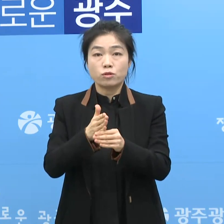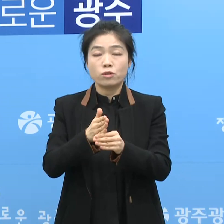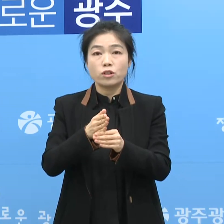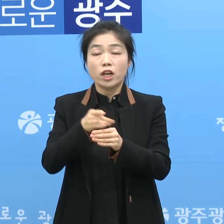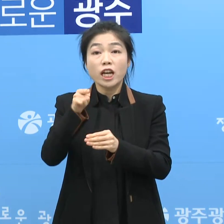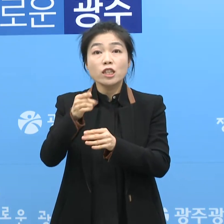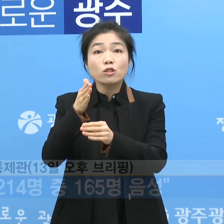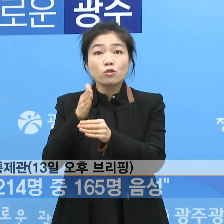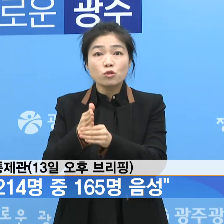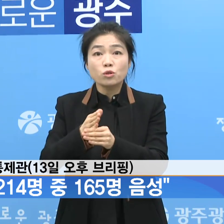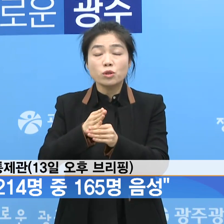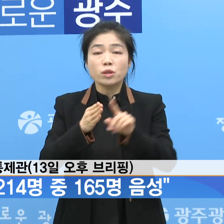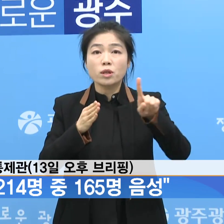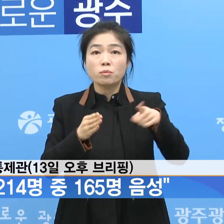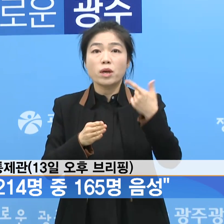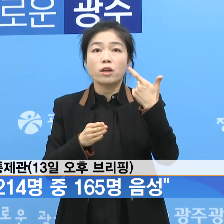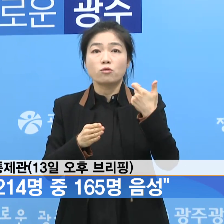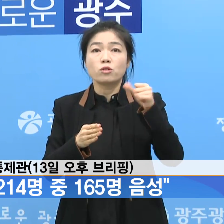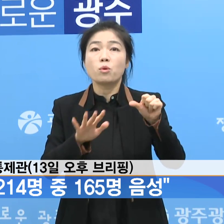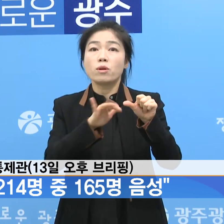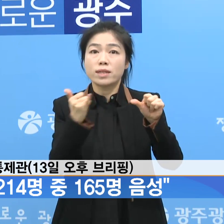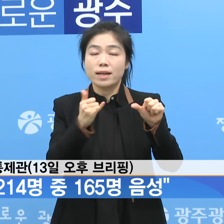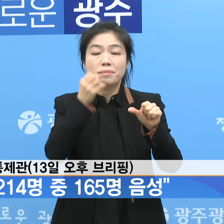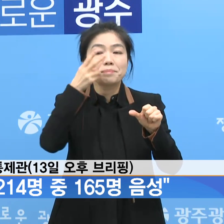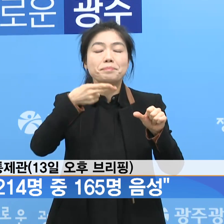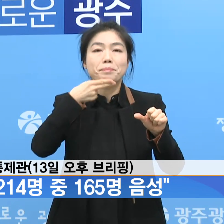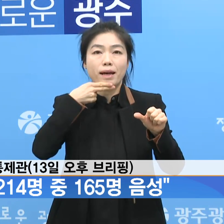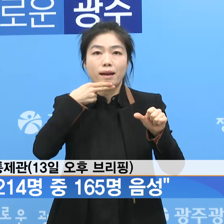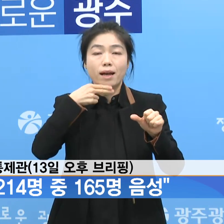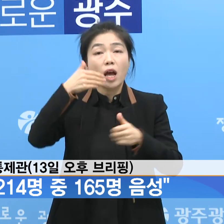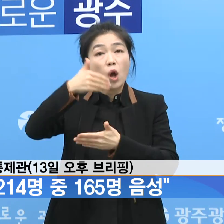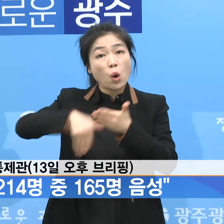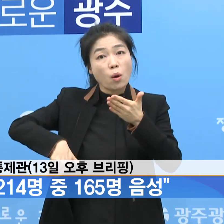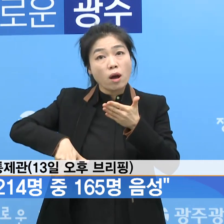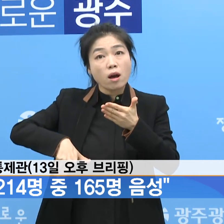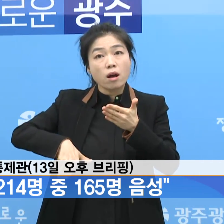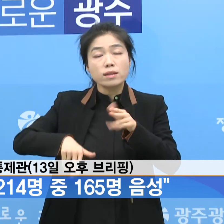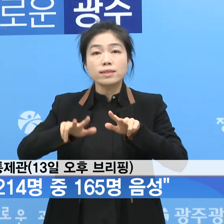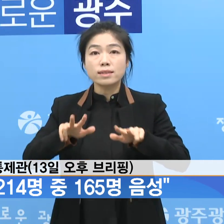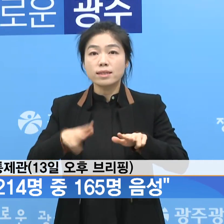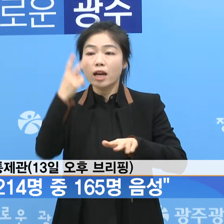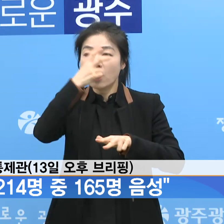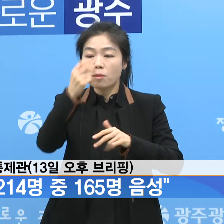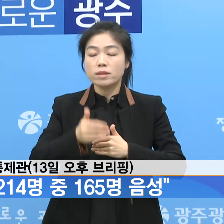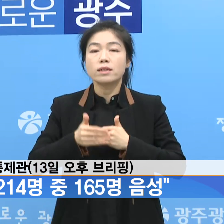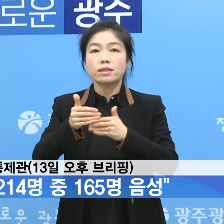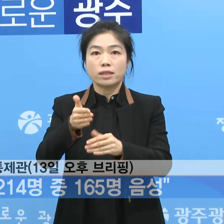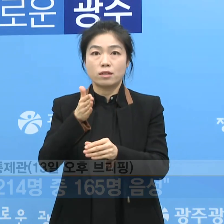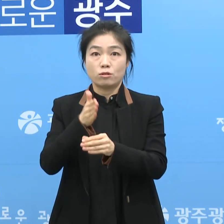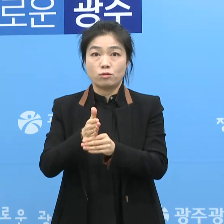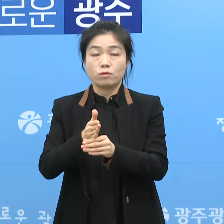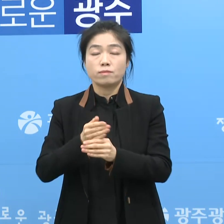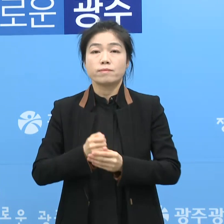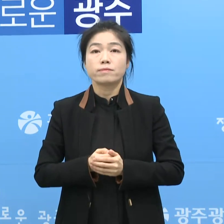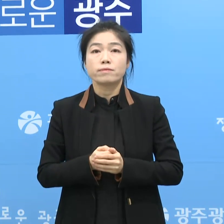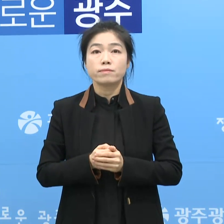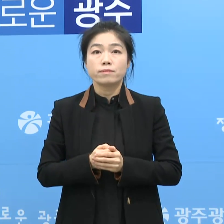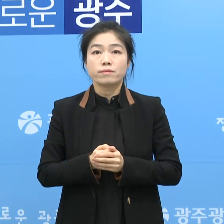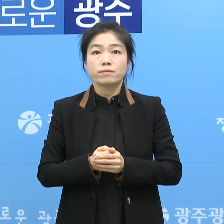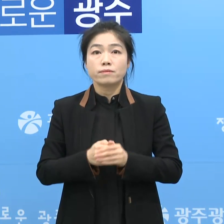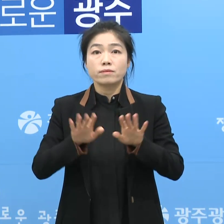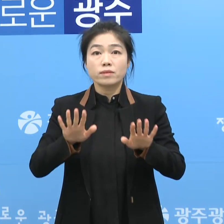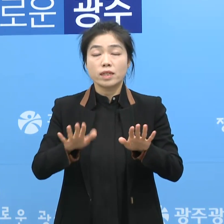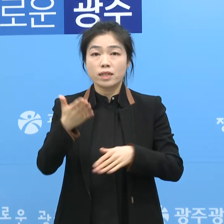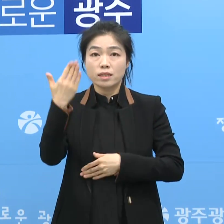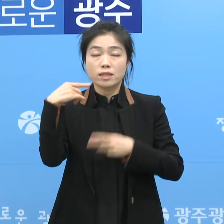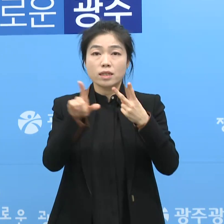이중 165명이 음성입니다. 나머지는 현재 검사를 진행 중에 있습니다. 우리